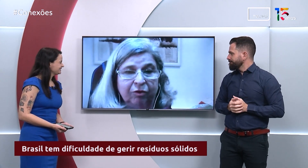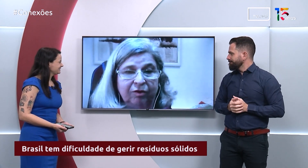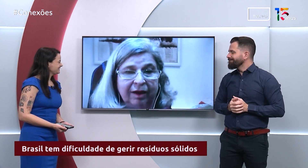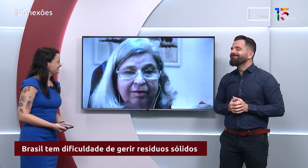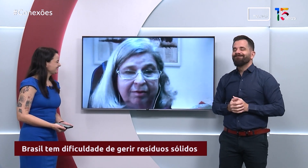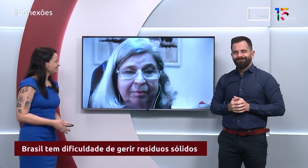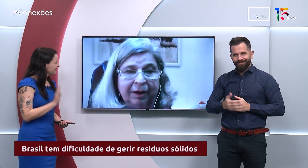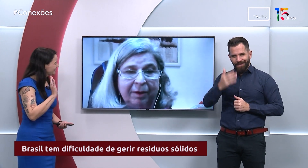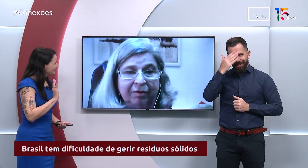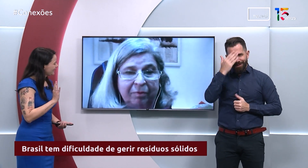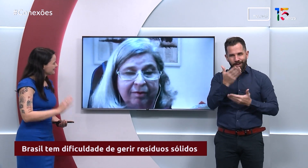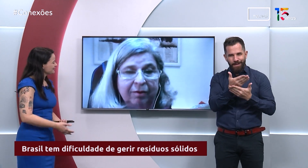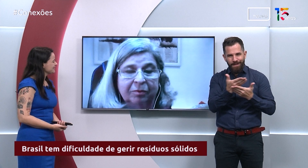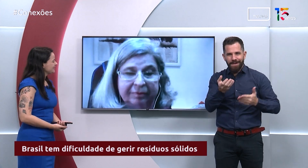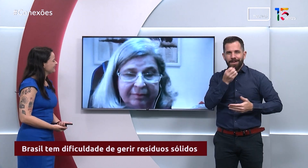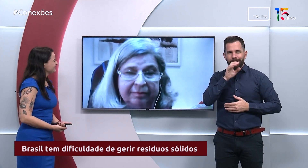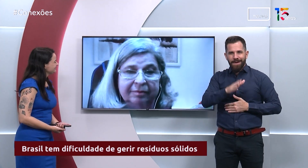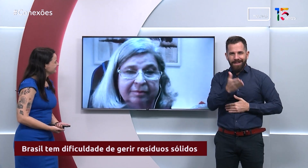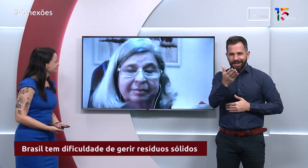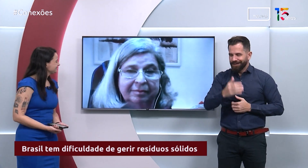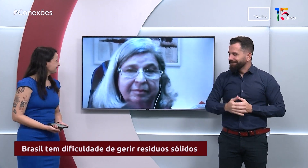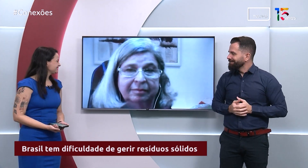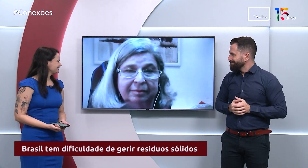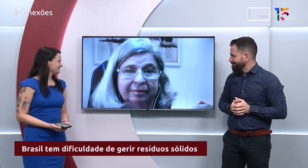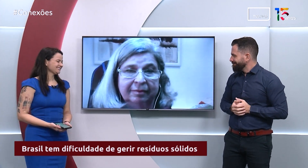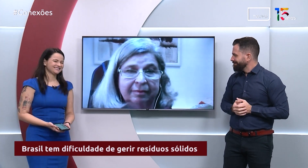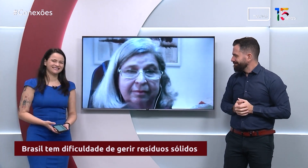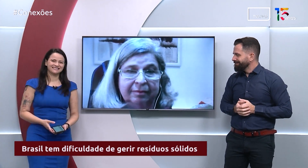Agradeço vocês pela participação. Boa tarde, Rosana.